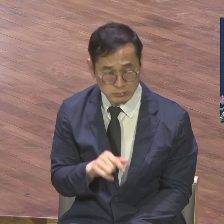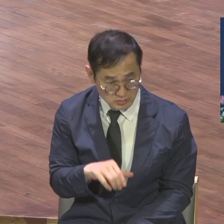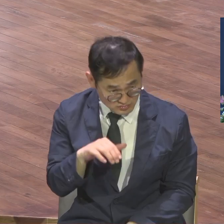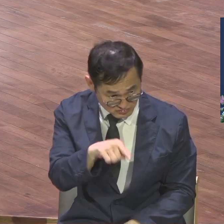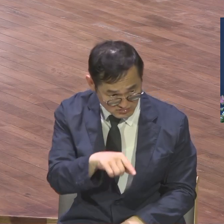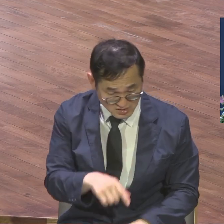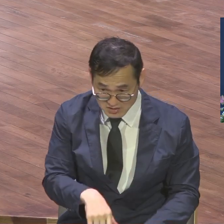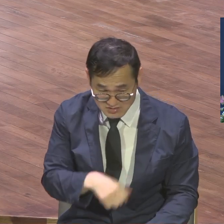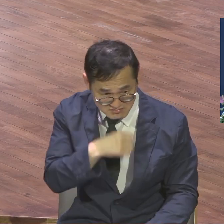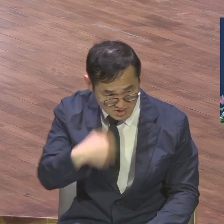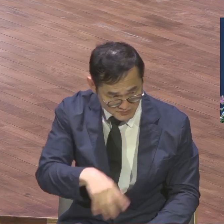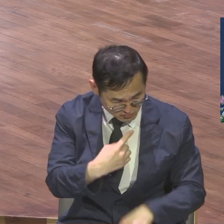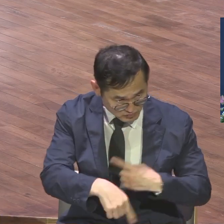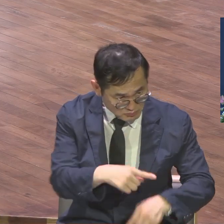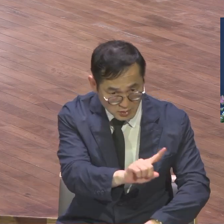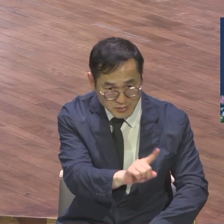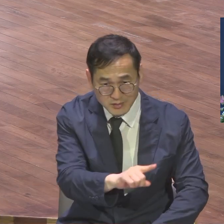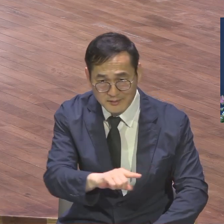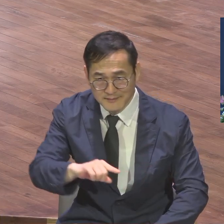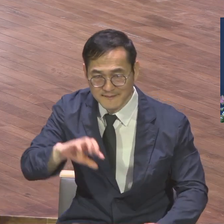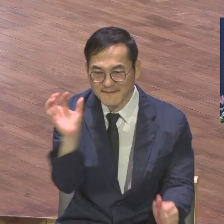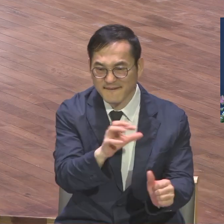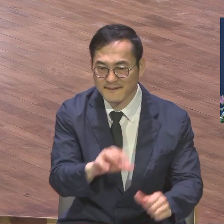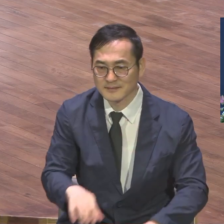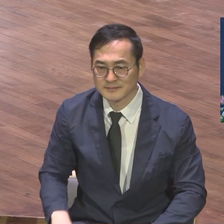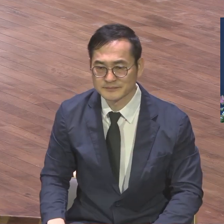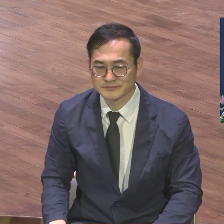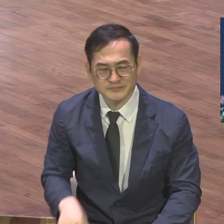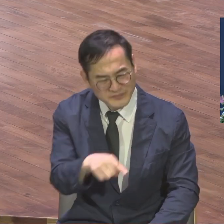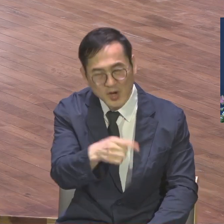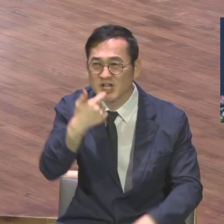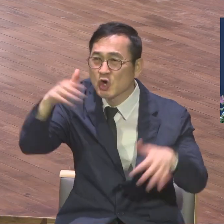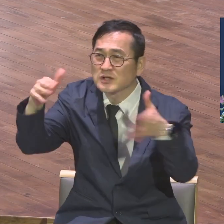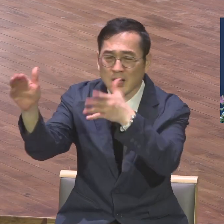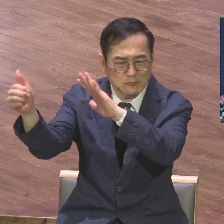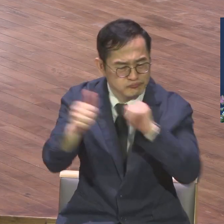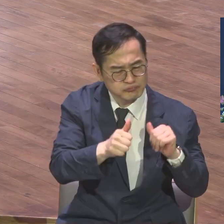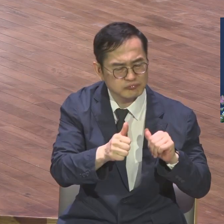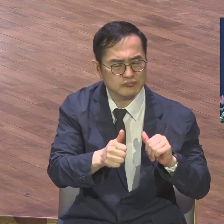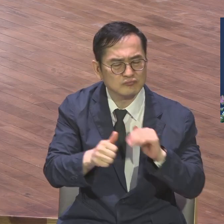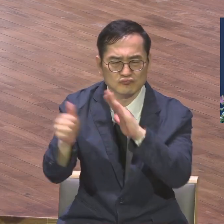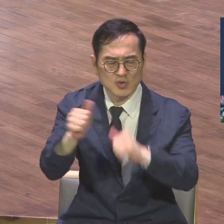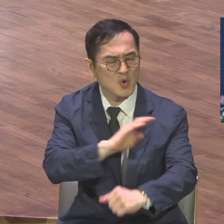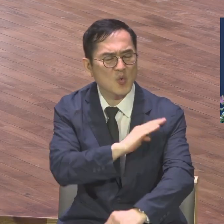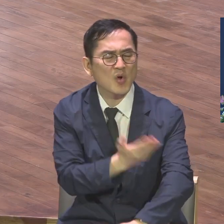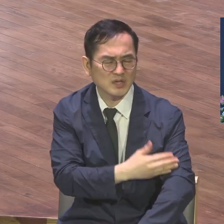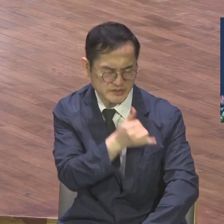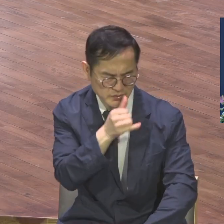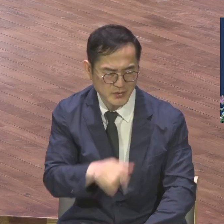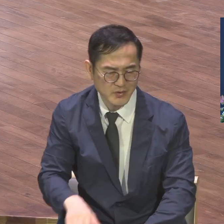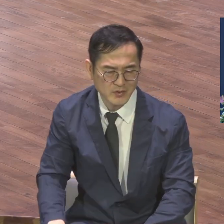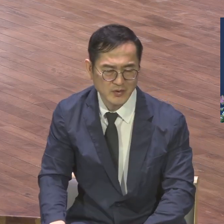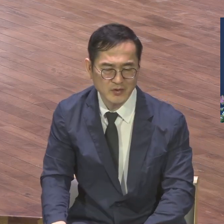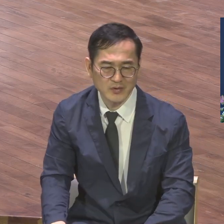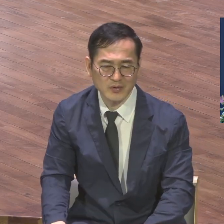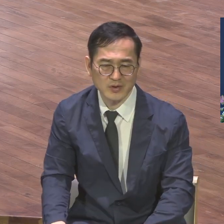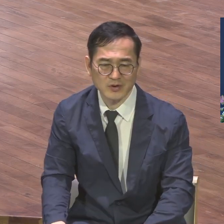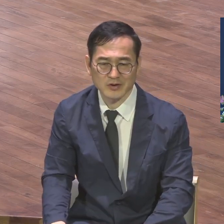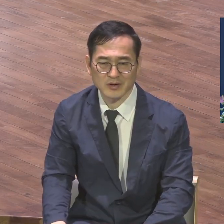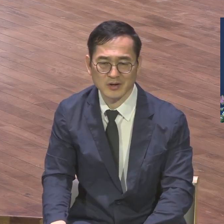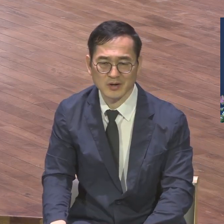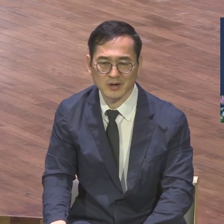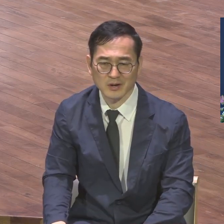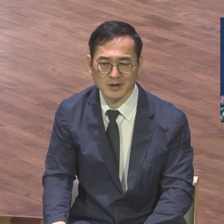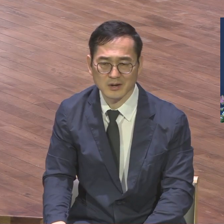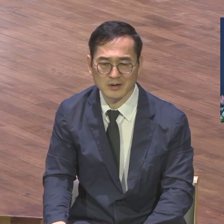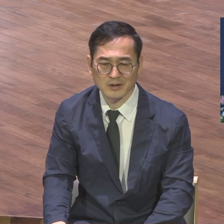내가 가르쳐서 천사 동원권이란 게 있다. 응? 너에게 천사가 와서 도와줬다. 아멘. 그래야지.